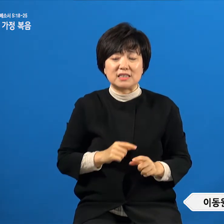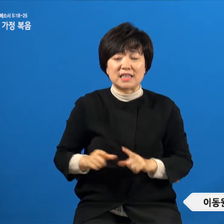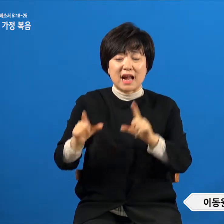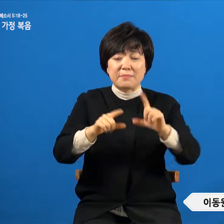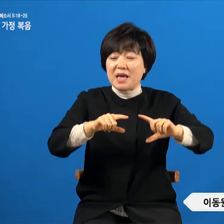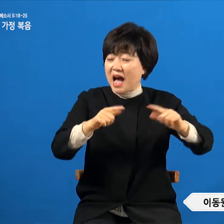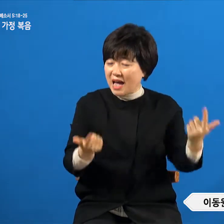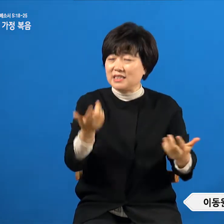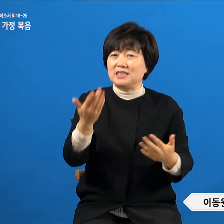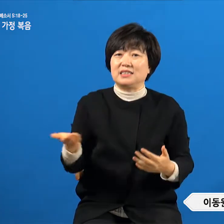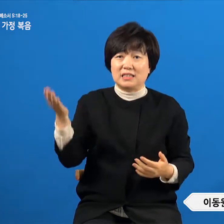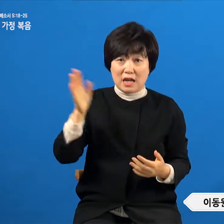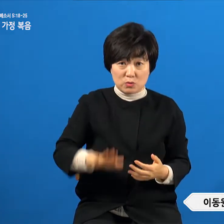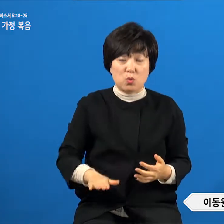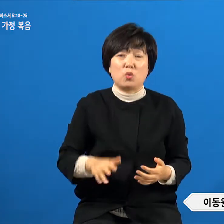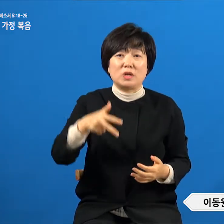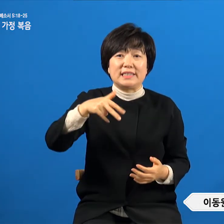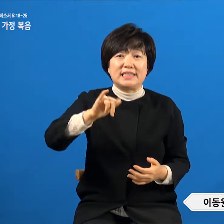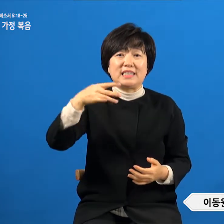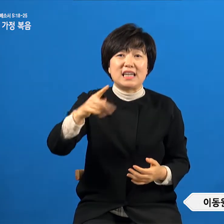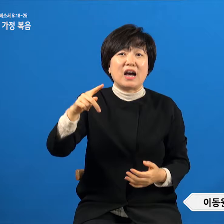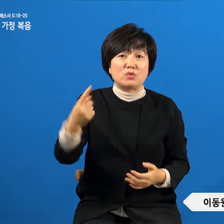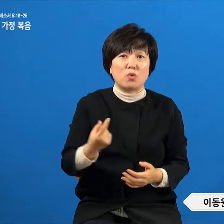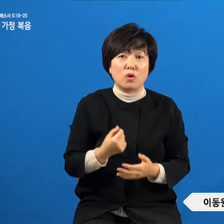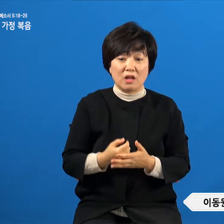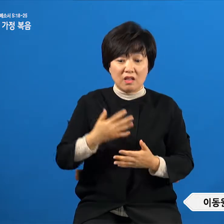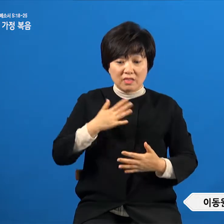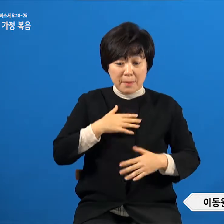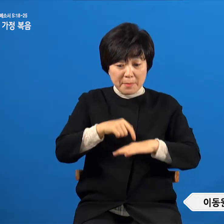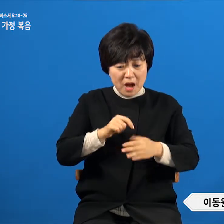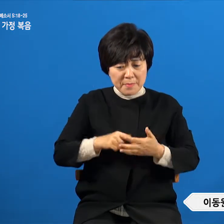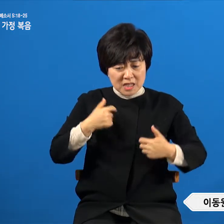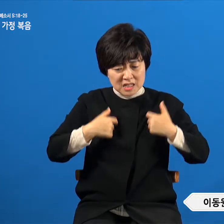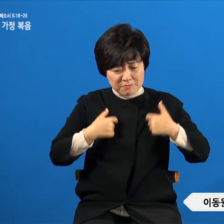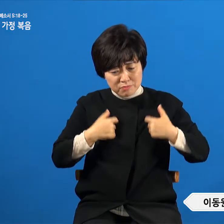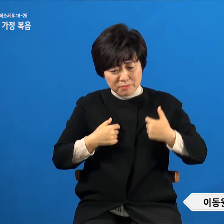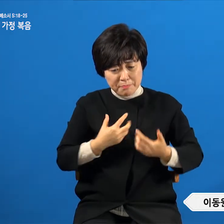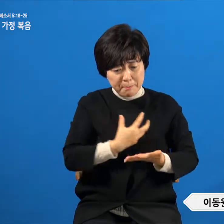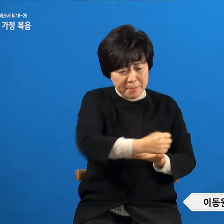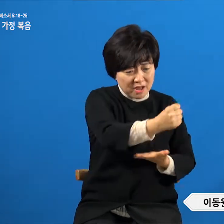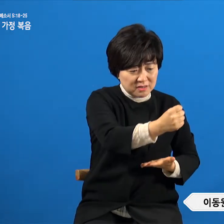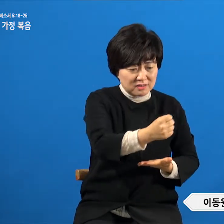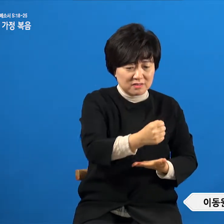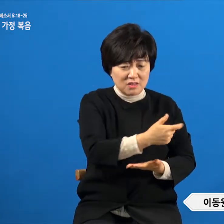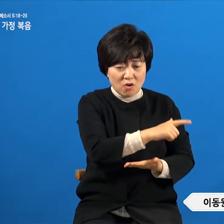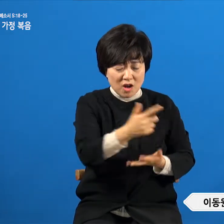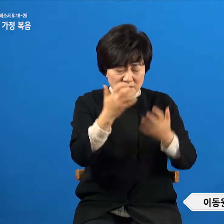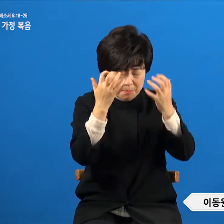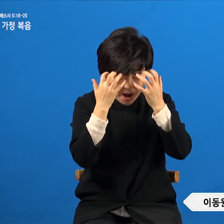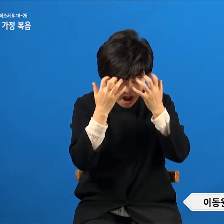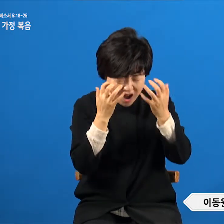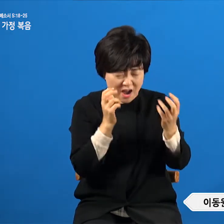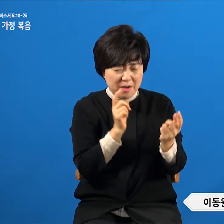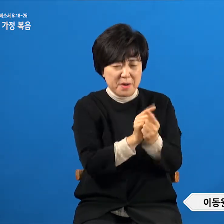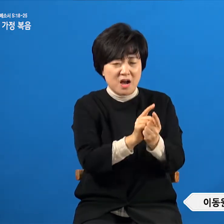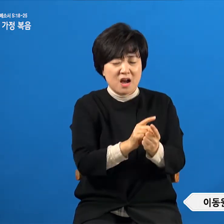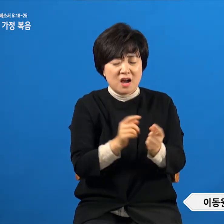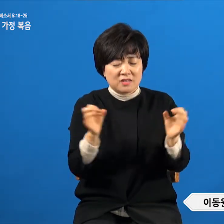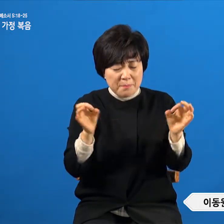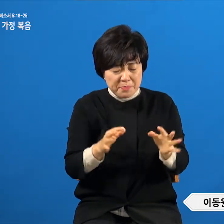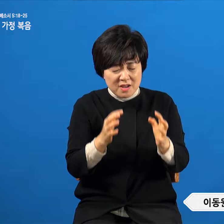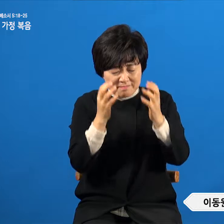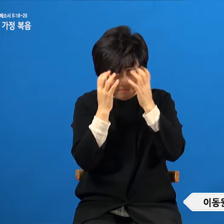있지 못할지라도, 내 마음에 내 기쁨을 빼앗는 온갖 역경의 바람이 휘몰아치고 있을지라도, 잠시